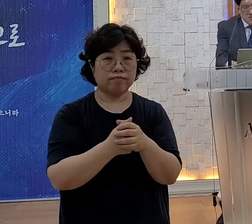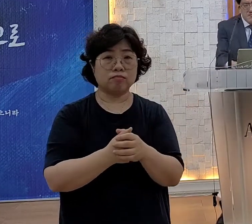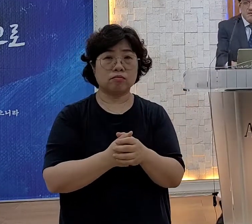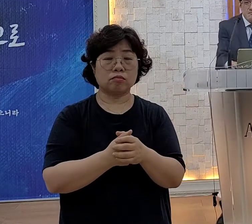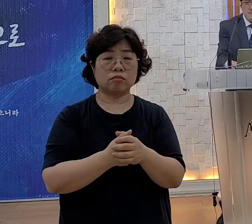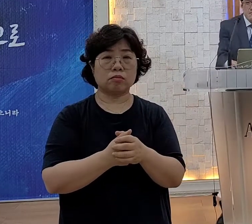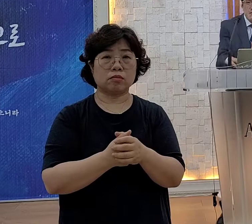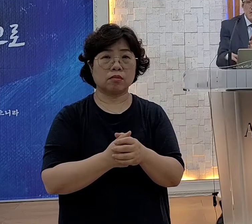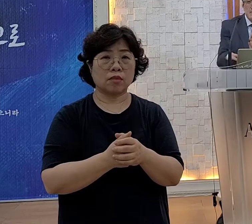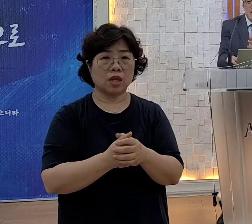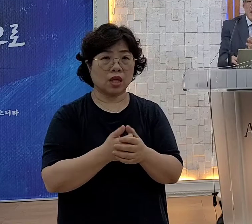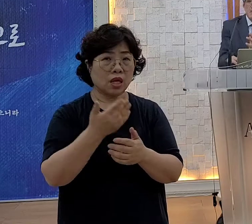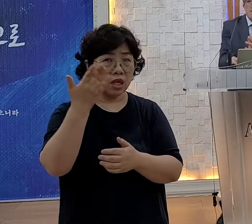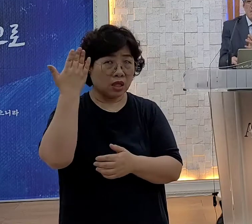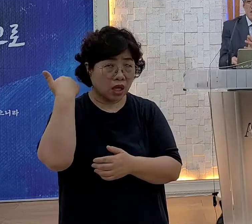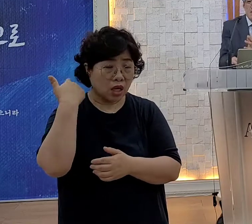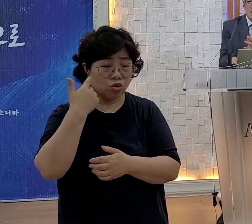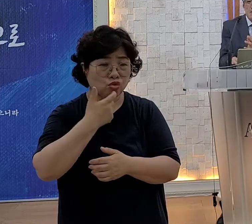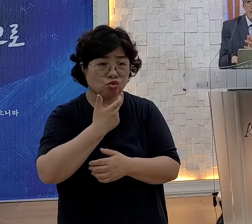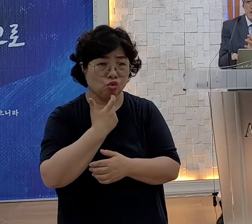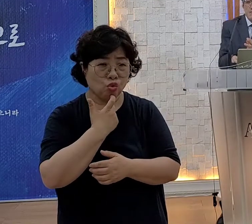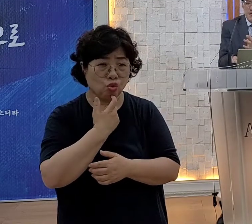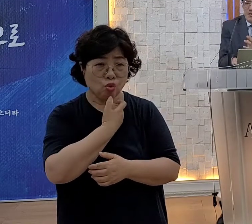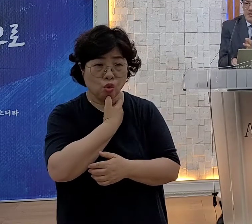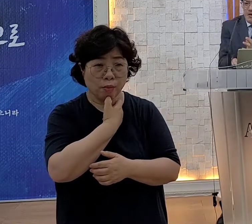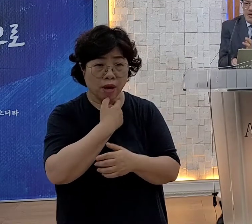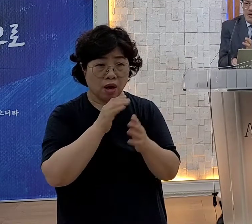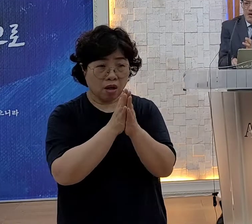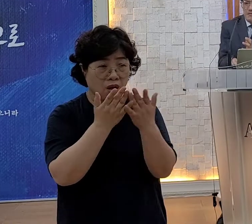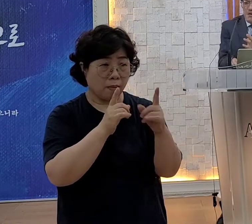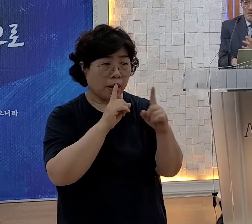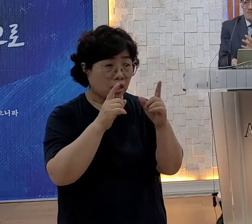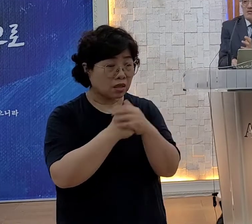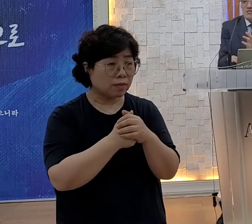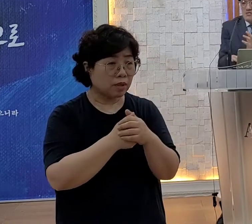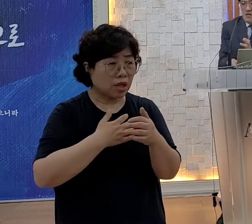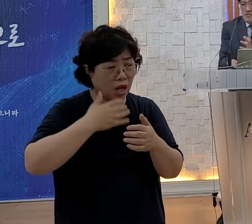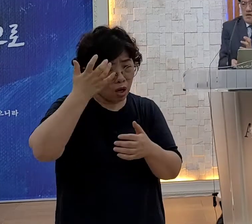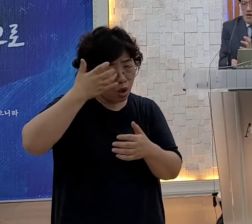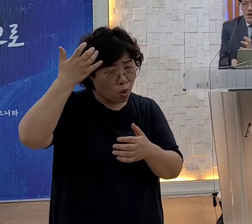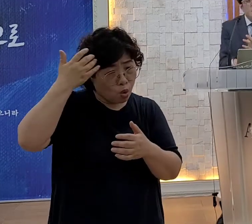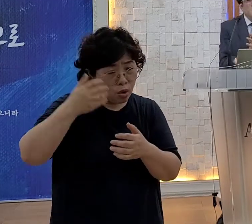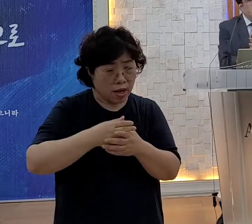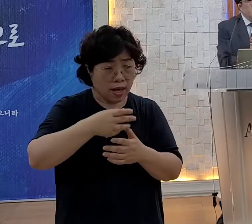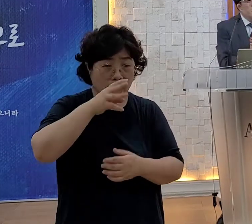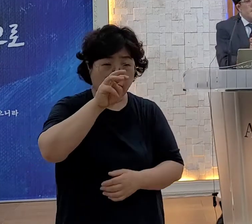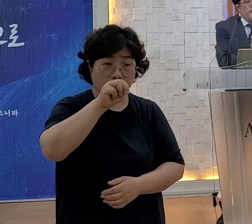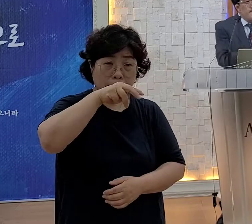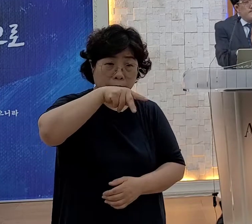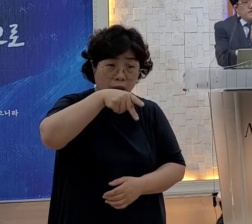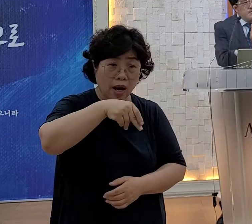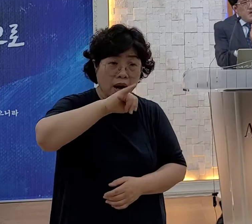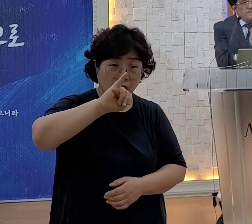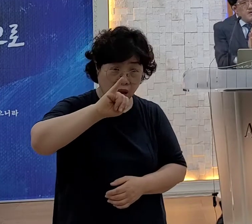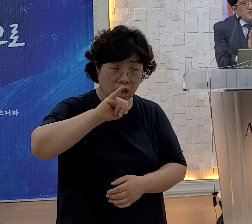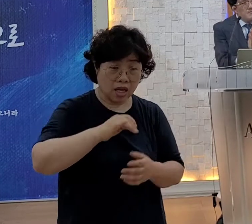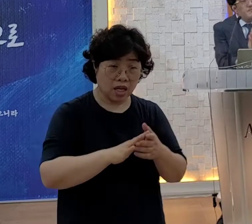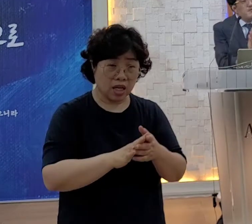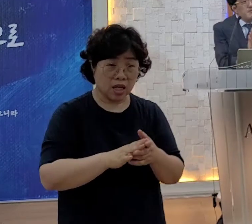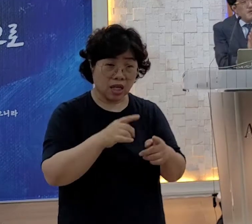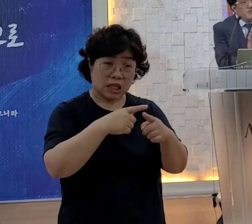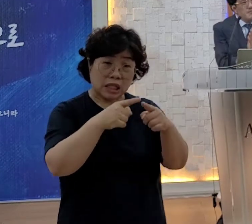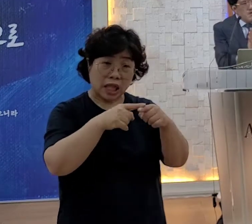로마서 말씀이 바로 내 영혼의 MRI다. 내 영혼의 진단서다. 라는 제목으로 이